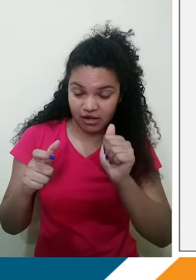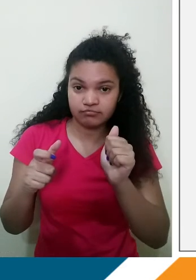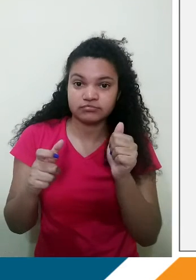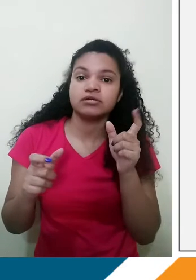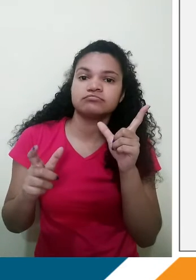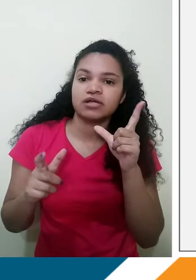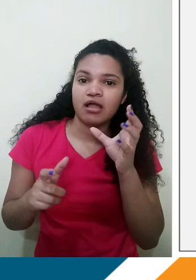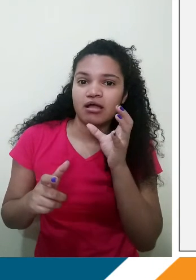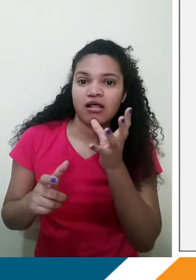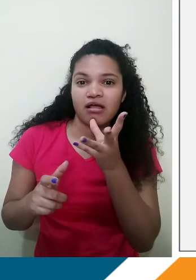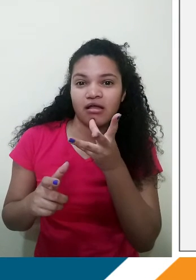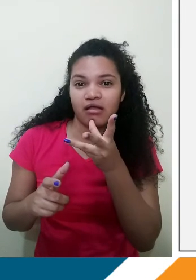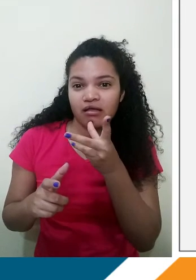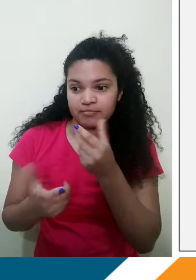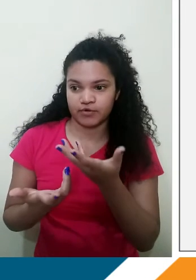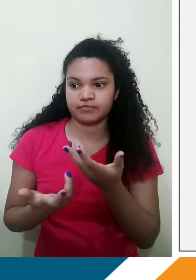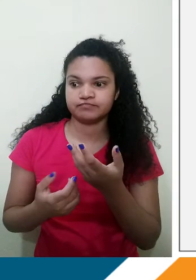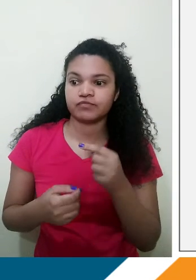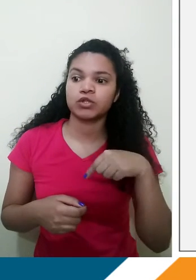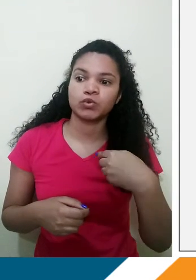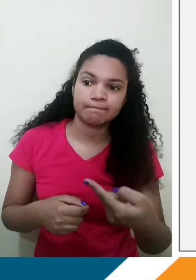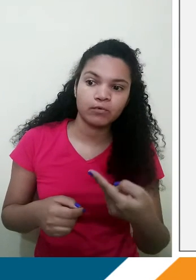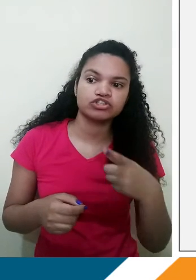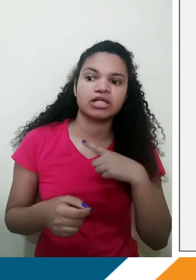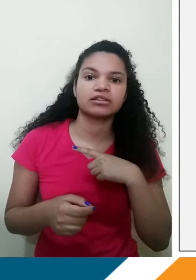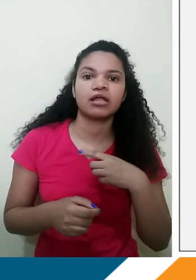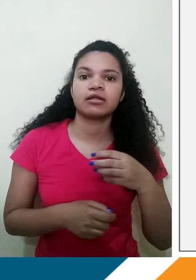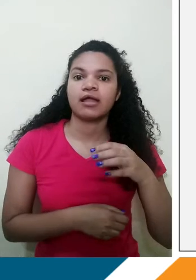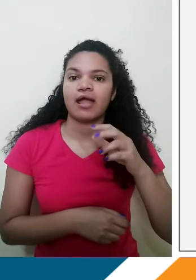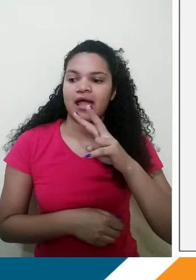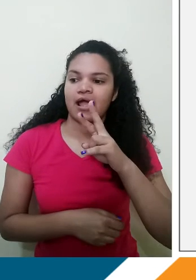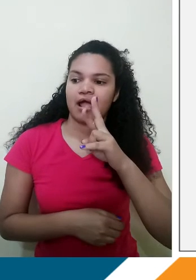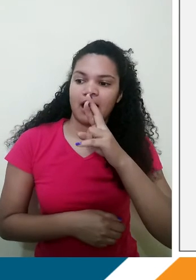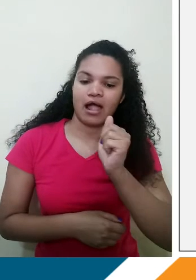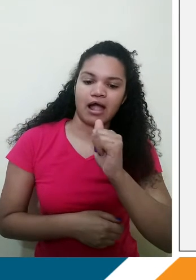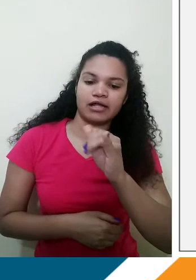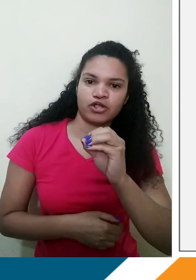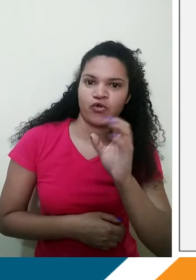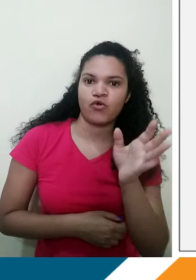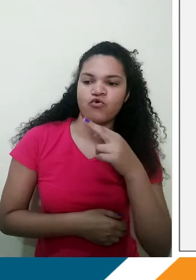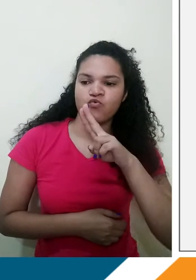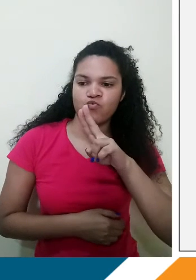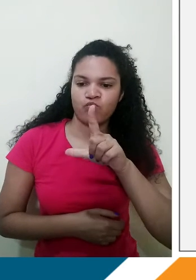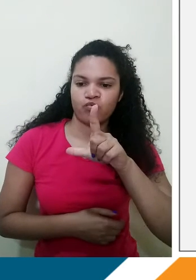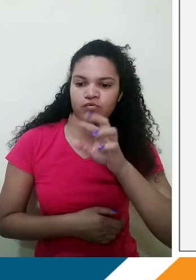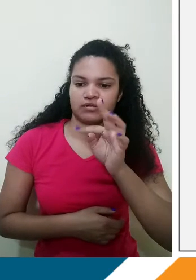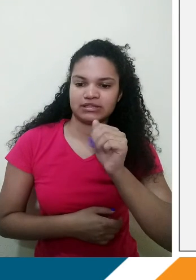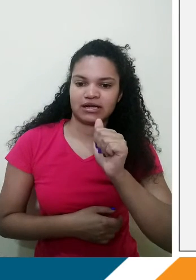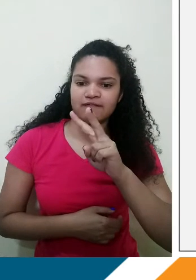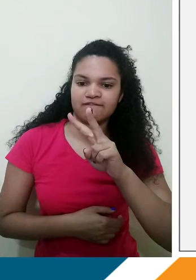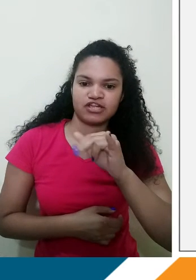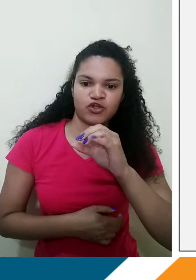bombardeada com raios ultravioleta e nós temos um padrão de bandas. E cada faixa dessa observada, cada banda